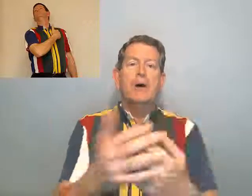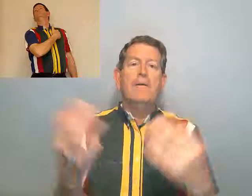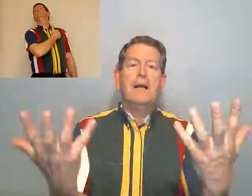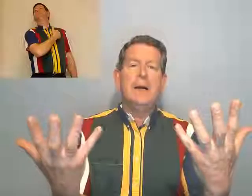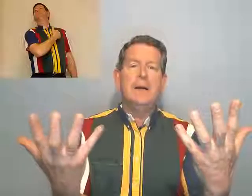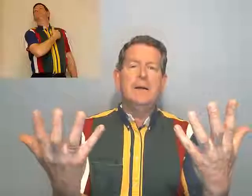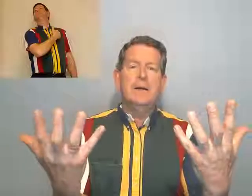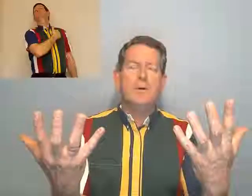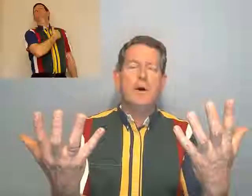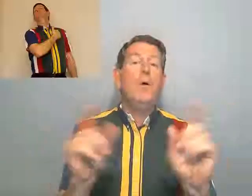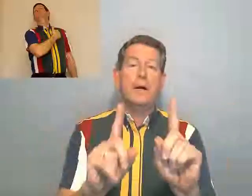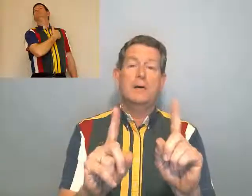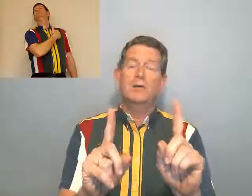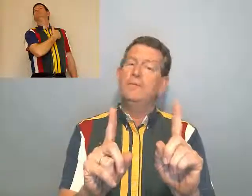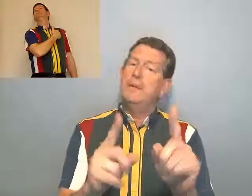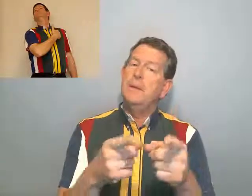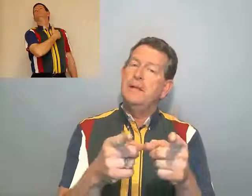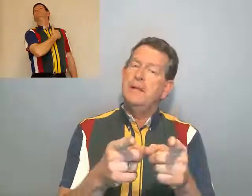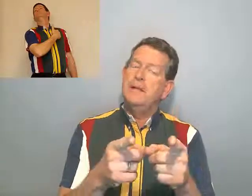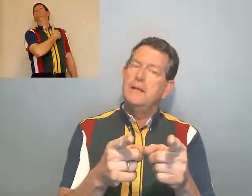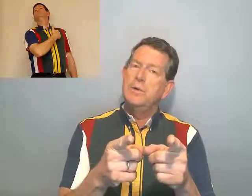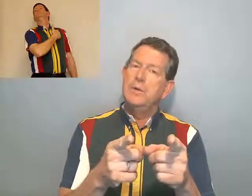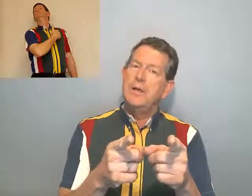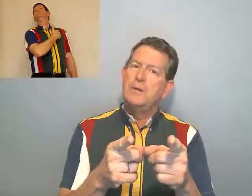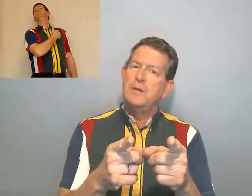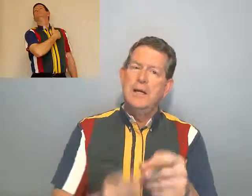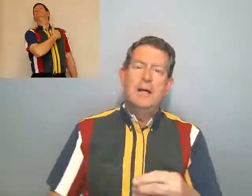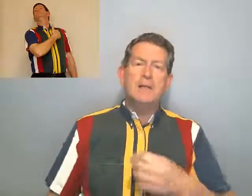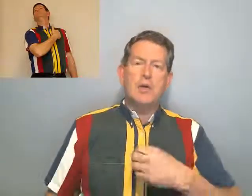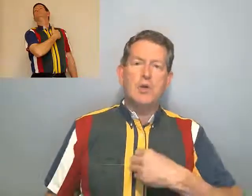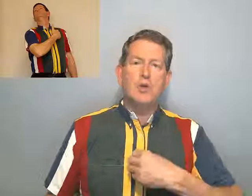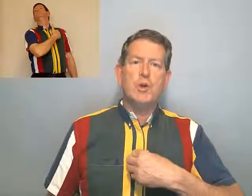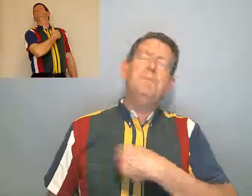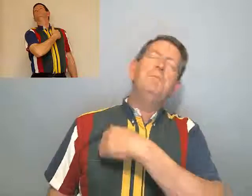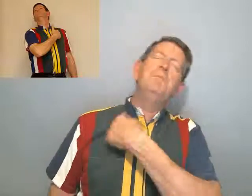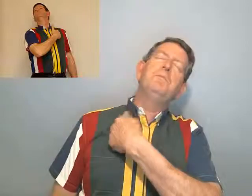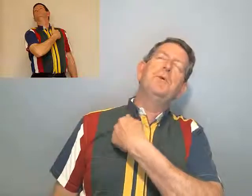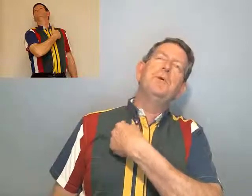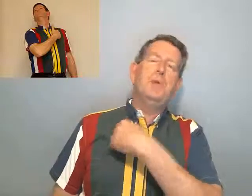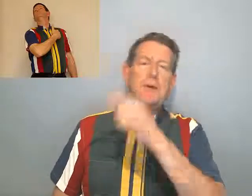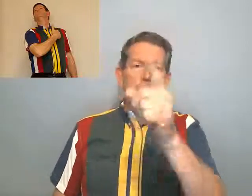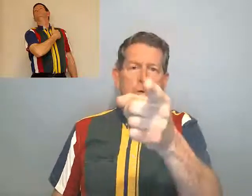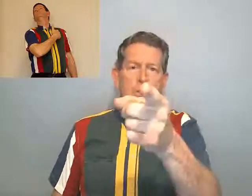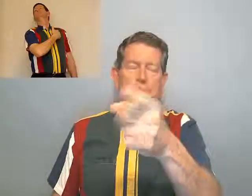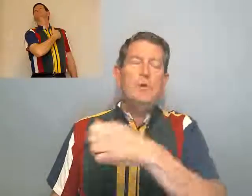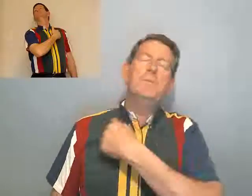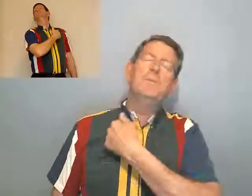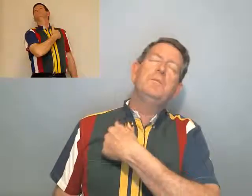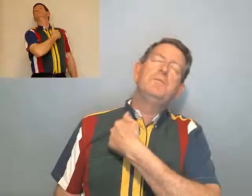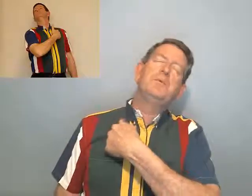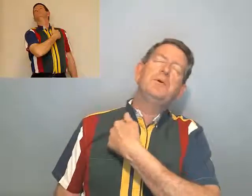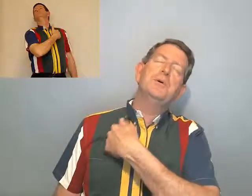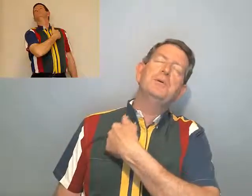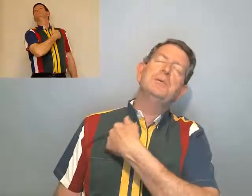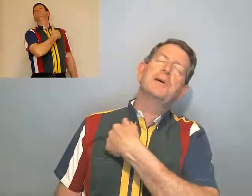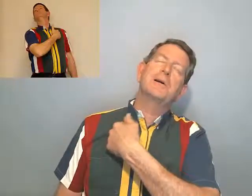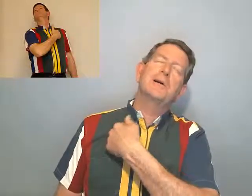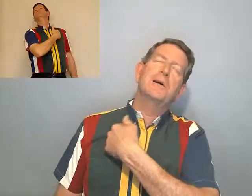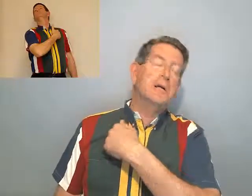les mains, je ne vous ai pas dit les conjugaisons. C'est je peux, tu peux,